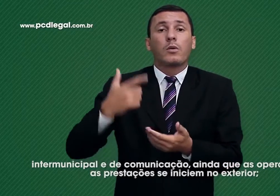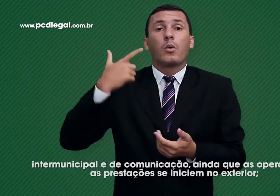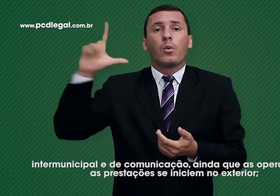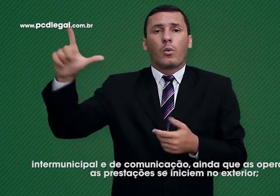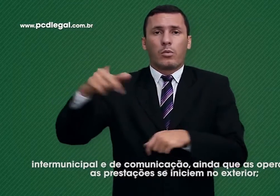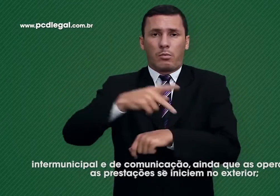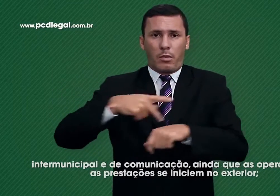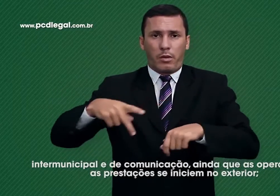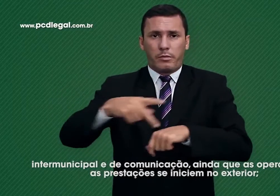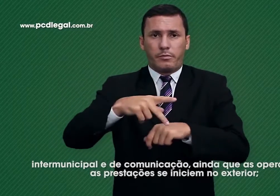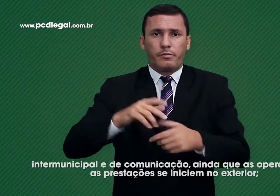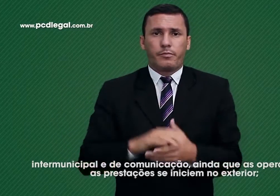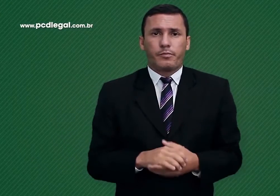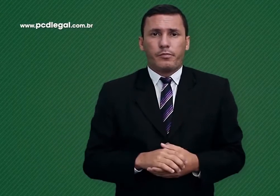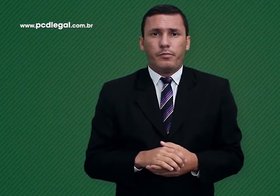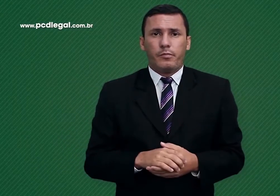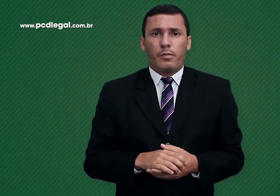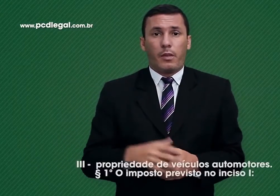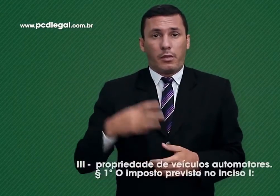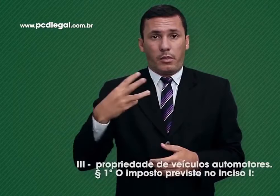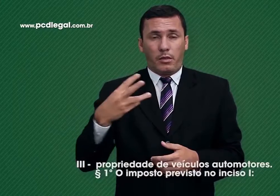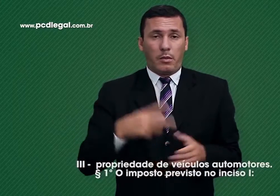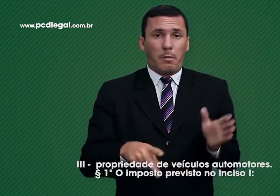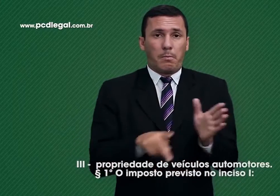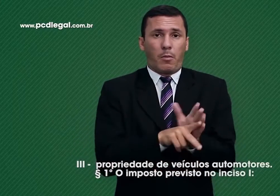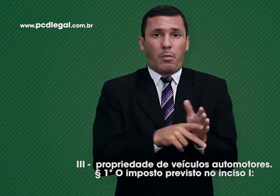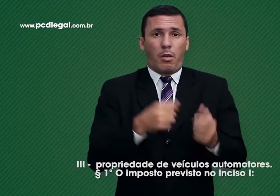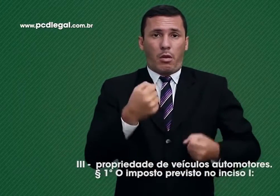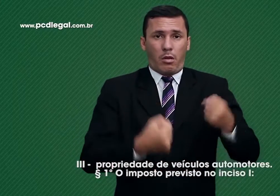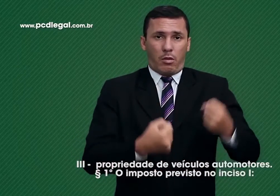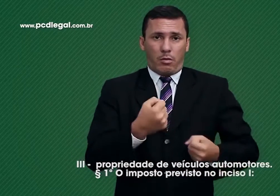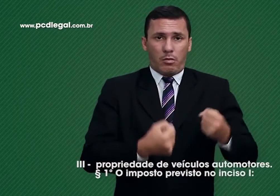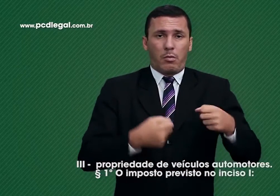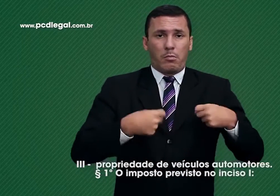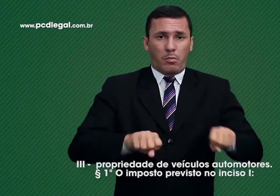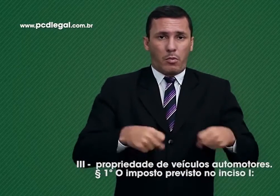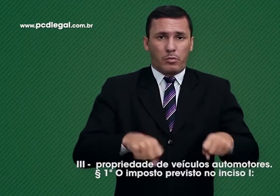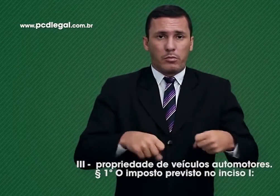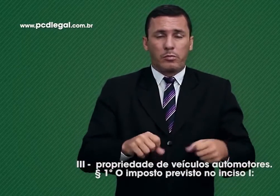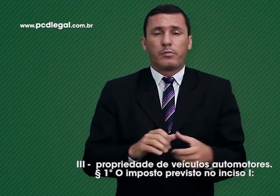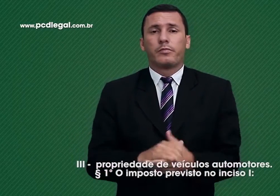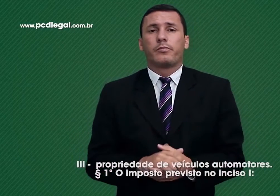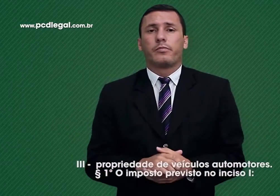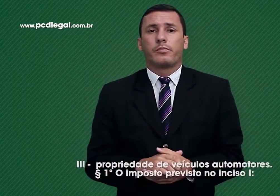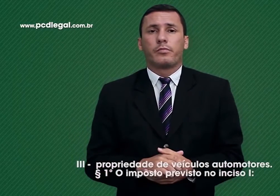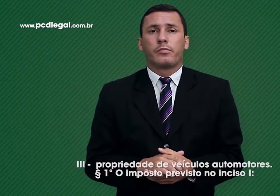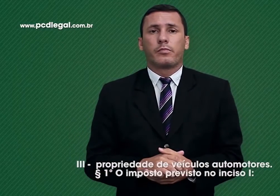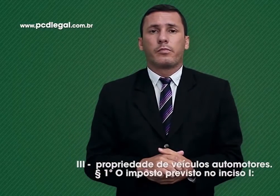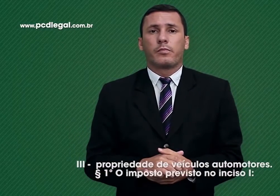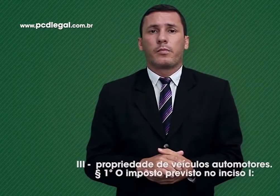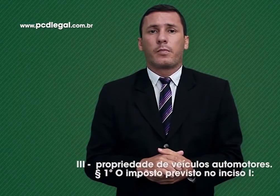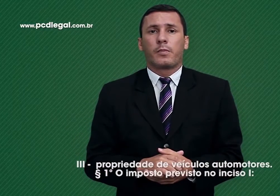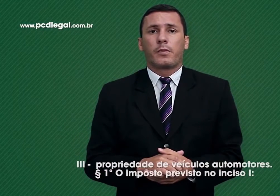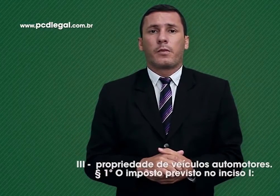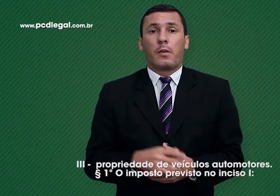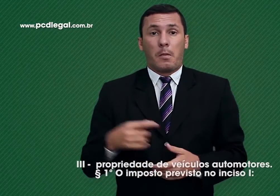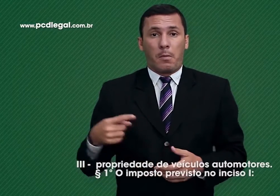se iniciem no exterior. 3. Propriedade de veículos